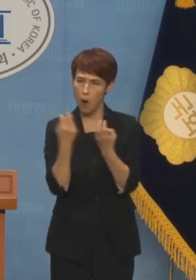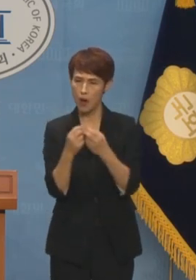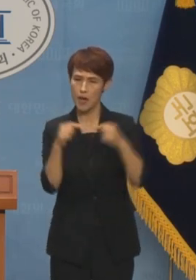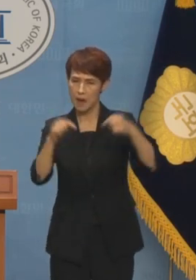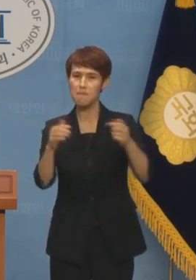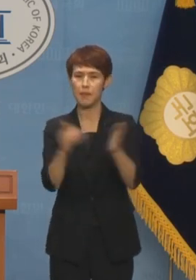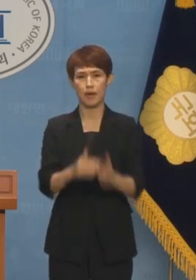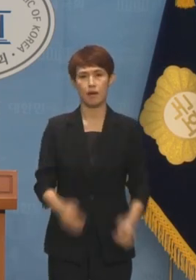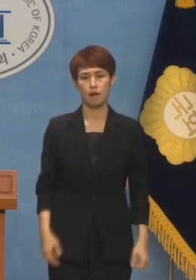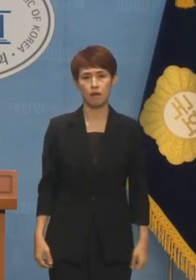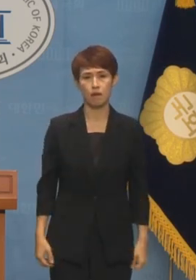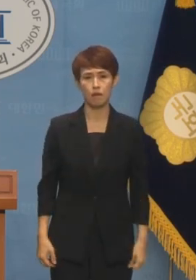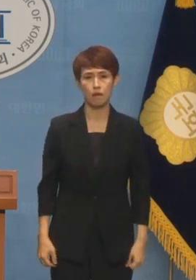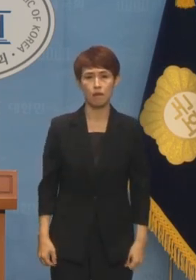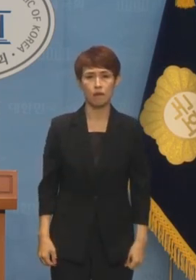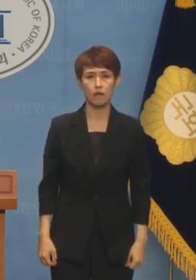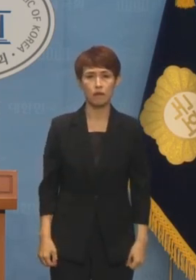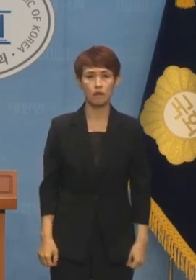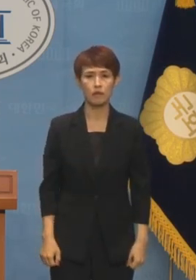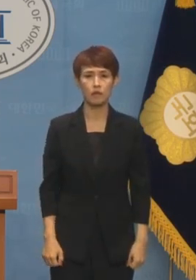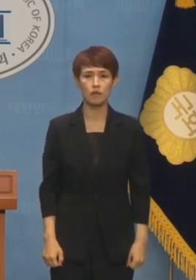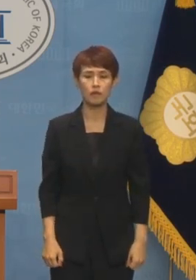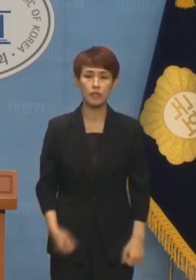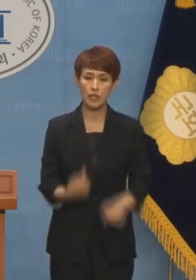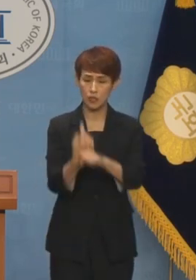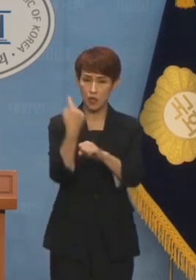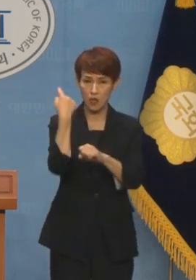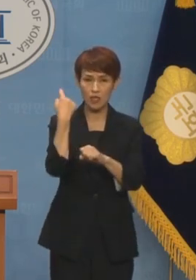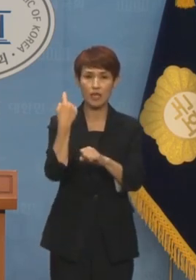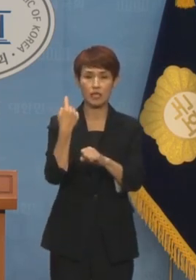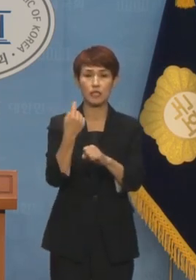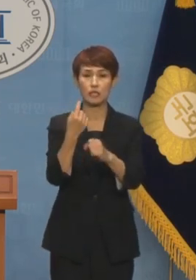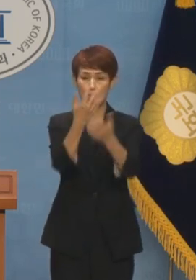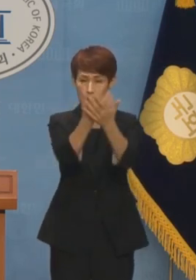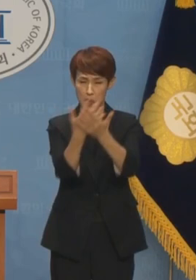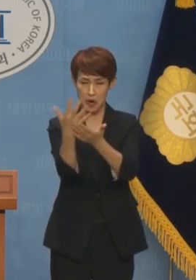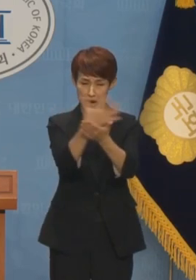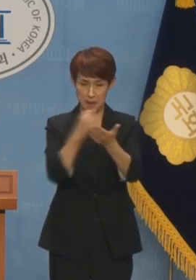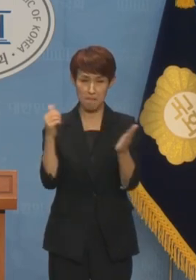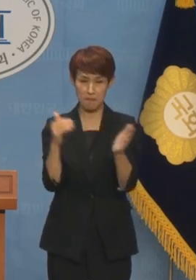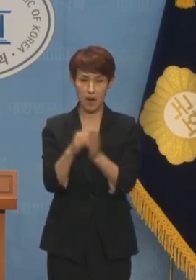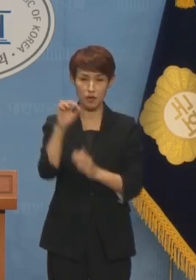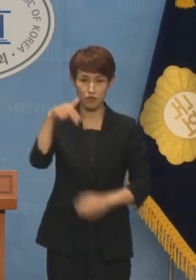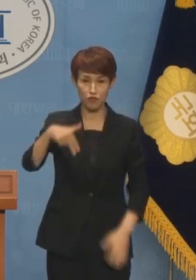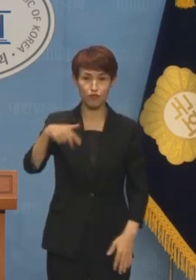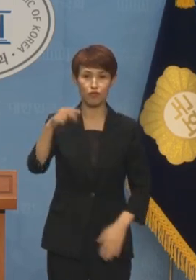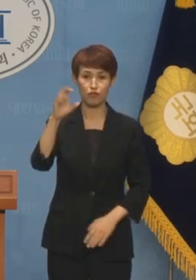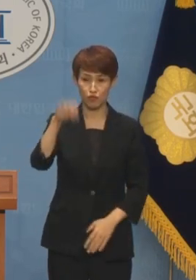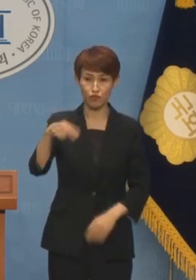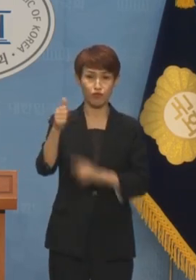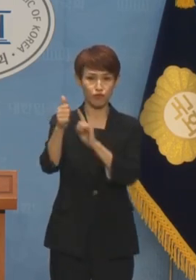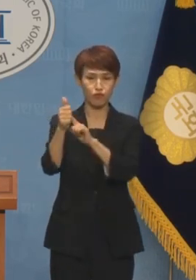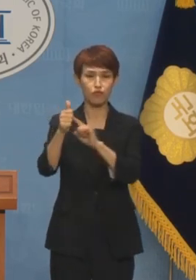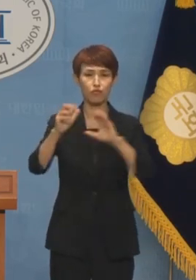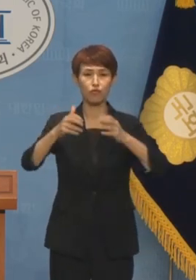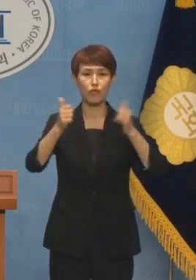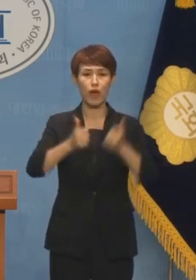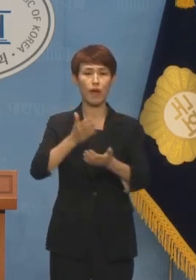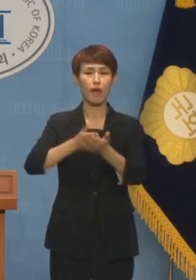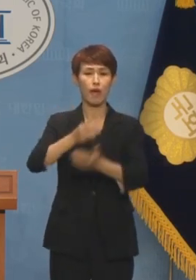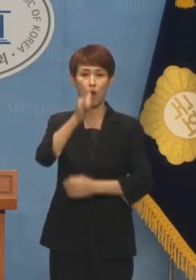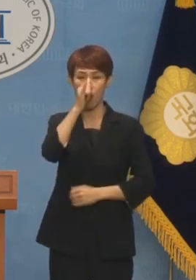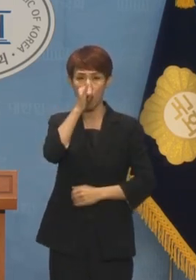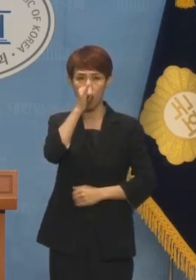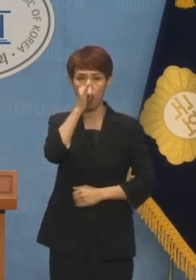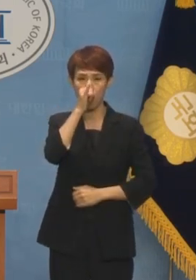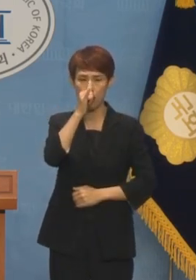지난해 군 검찰단의 판단에 따라 사건을 회수했다던 유 법무관리관의 국회 진술이